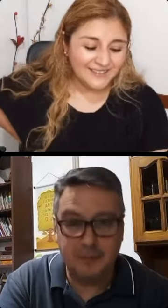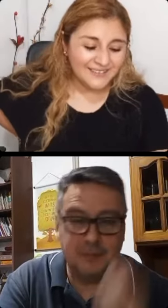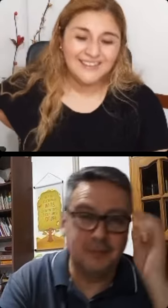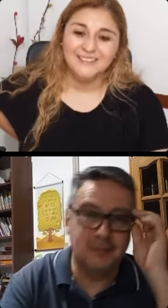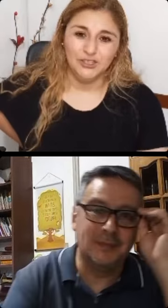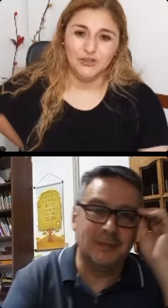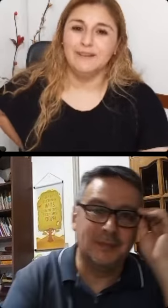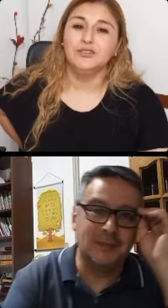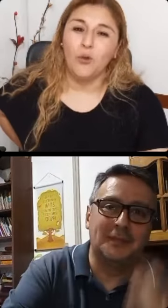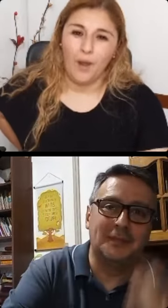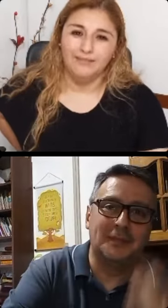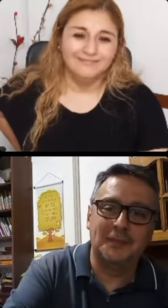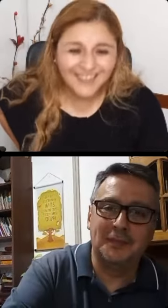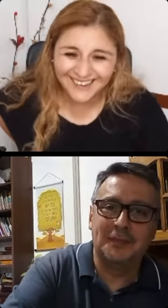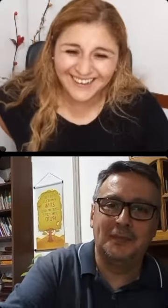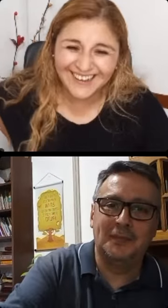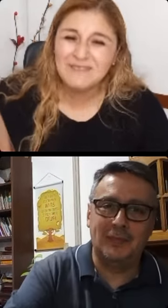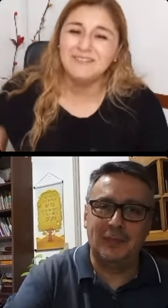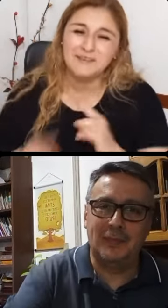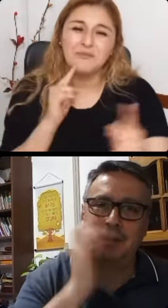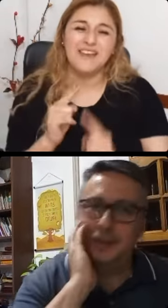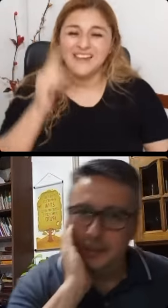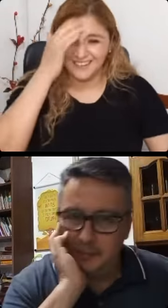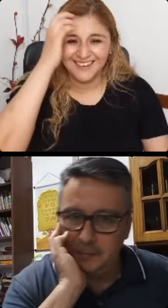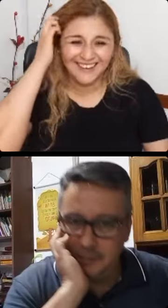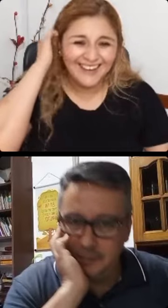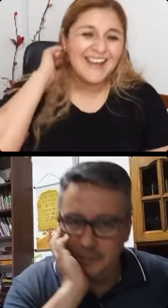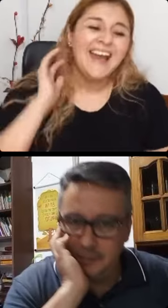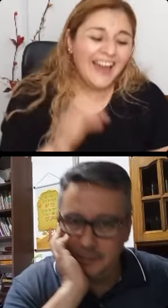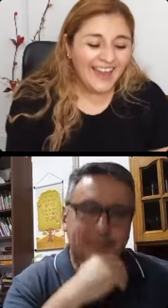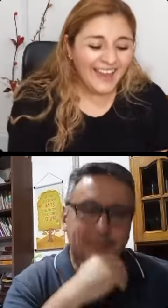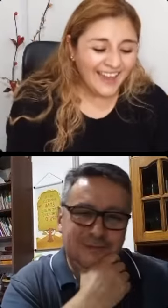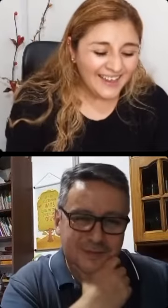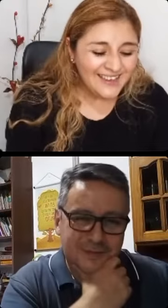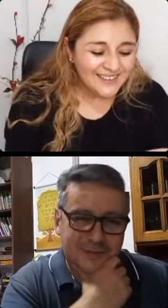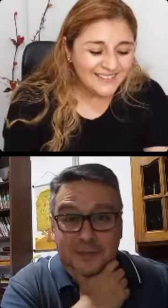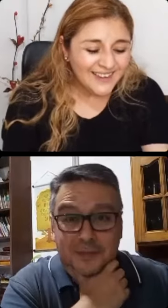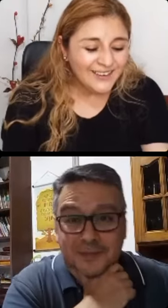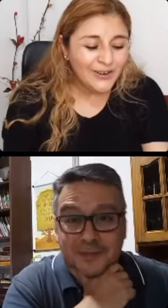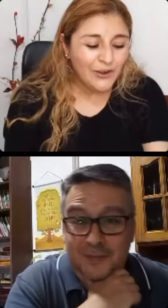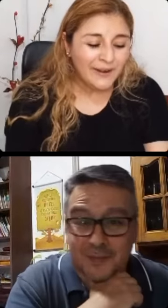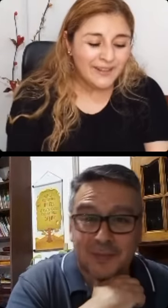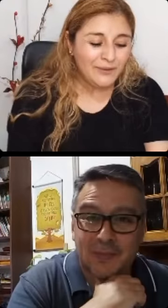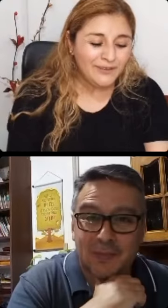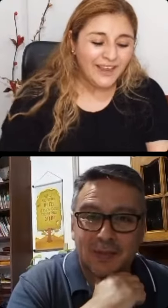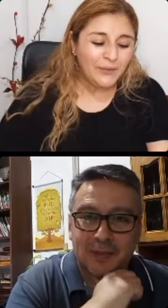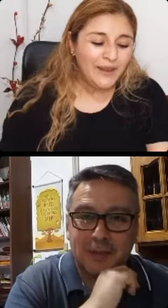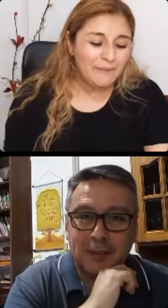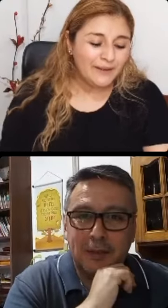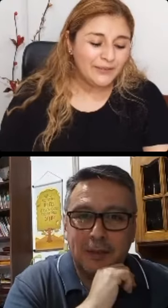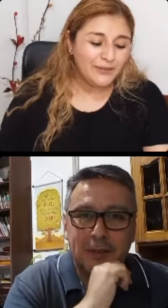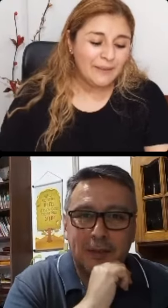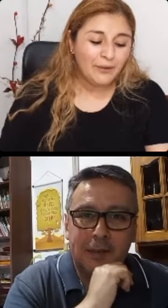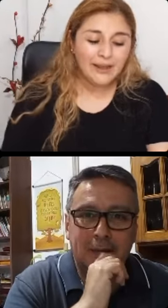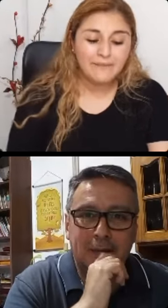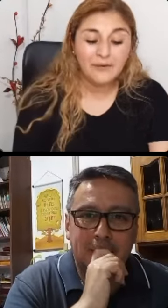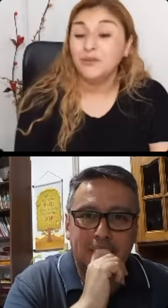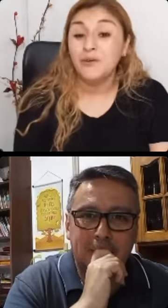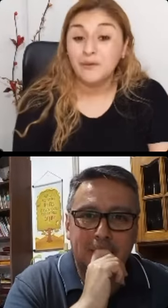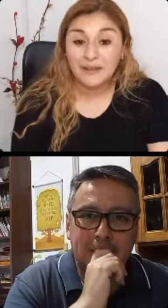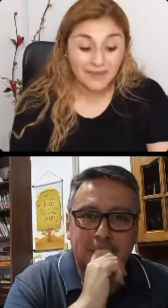es de George MacDowell estamos ahí y dice no nos convertimos en una persona